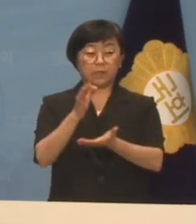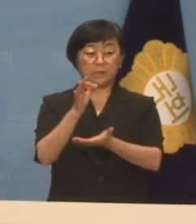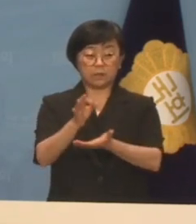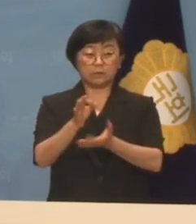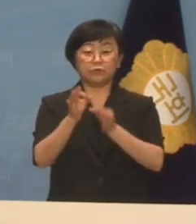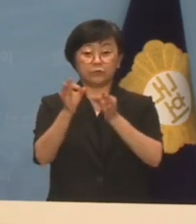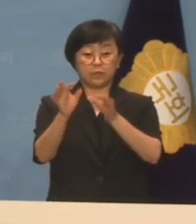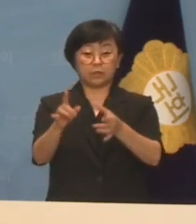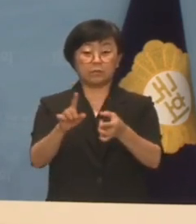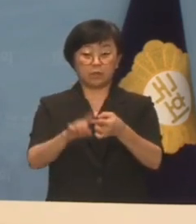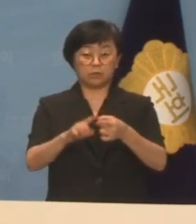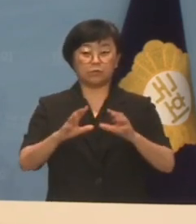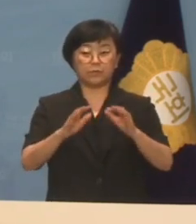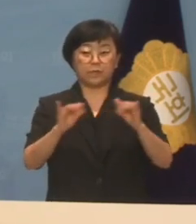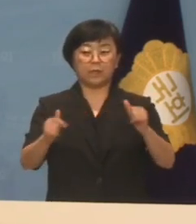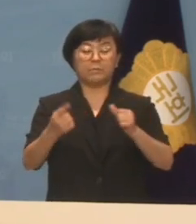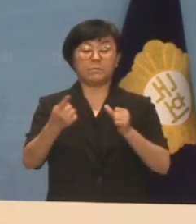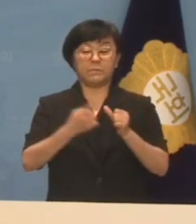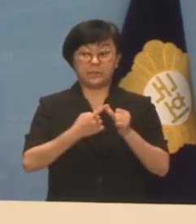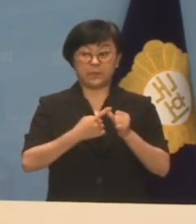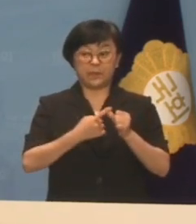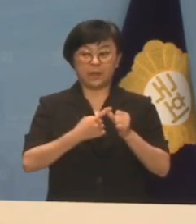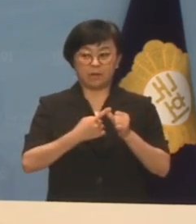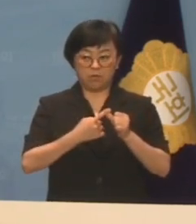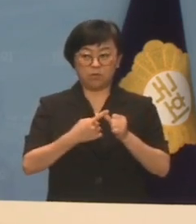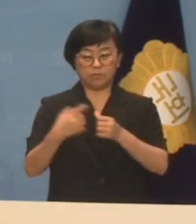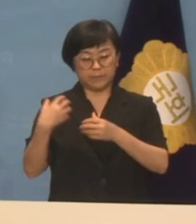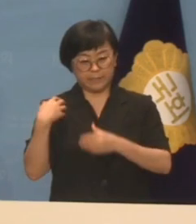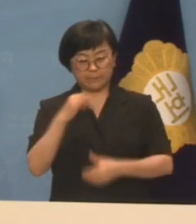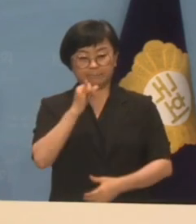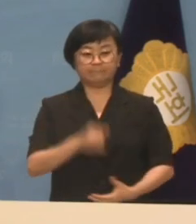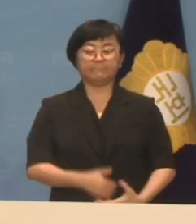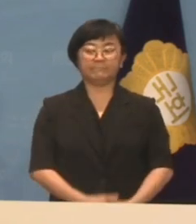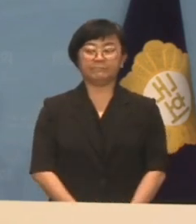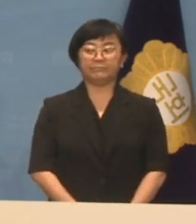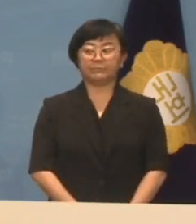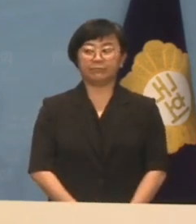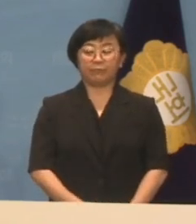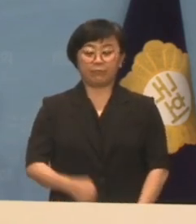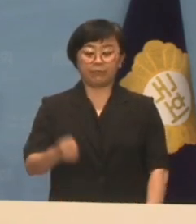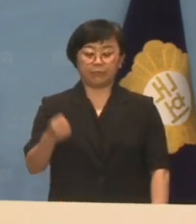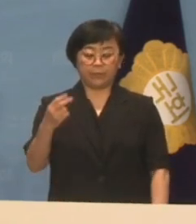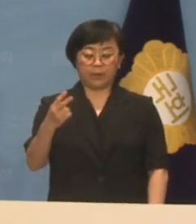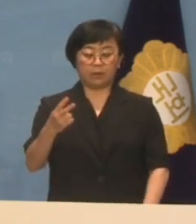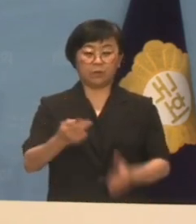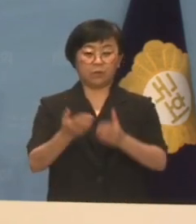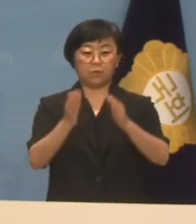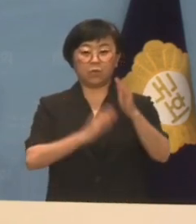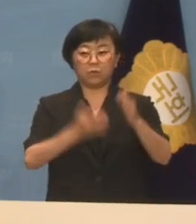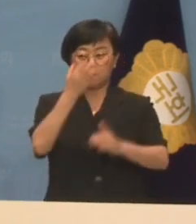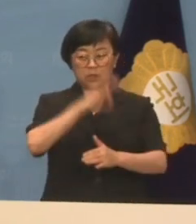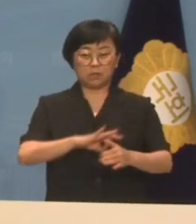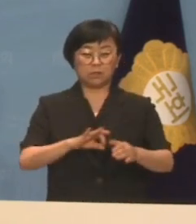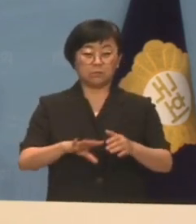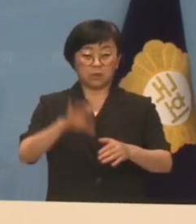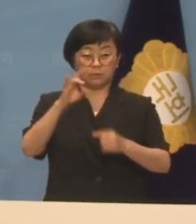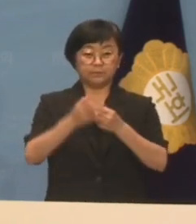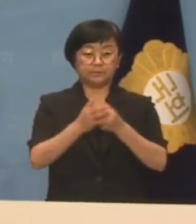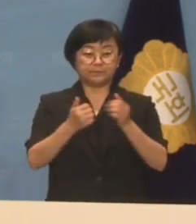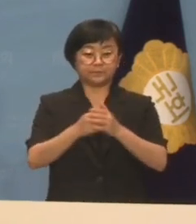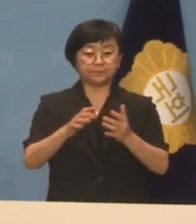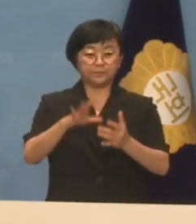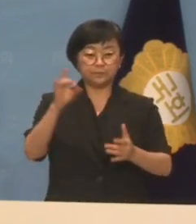가상자산 투자에 대한 국민의 비판을 무겁게 받아들입니다. 또한 공익을 우선시해야 하는